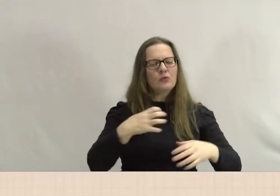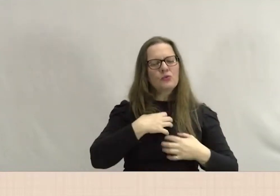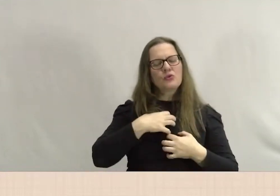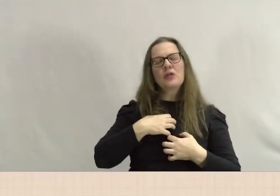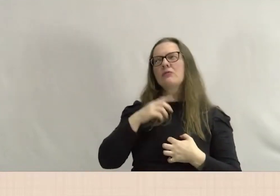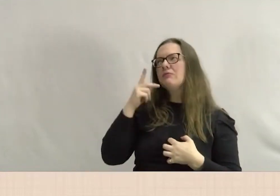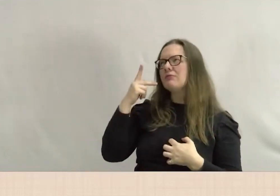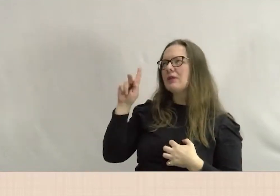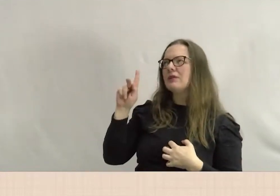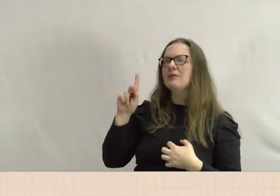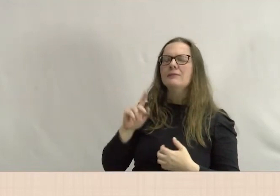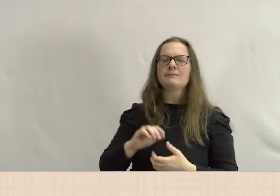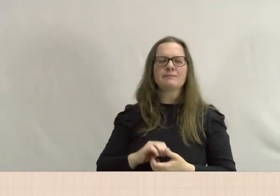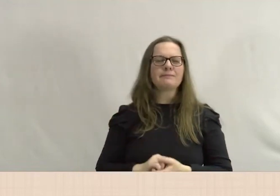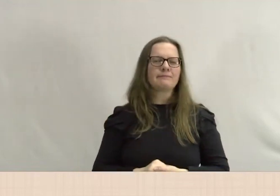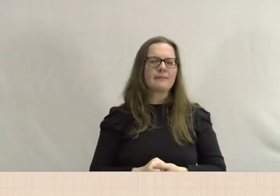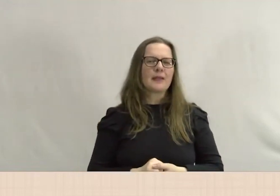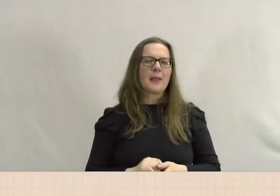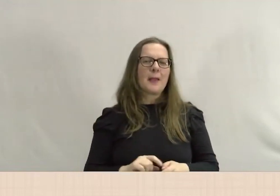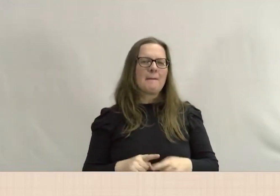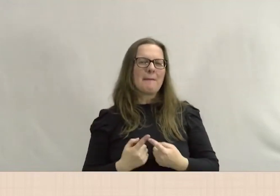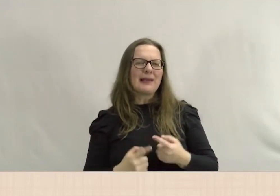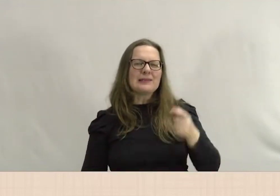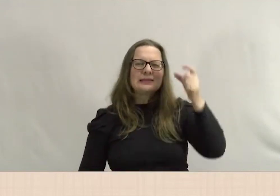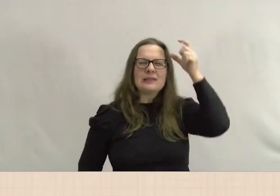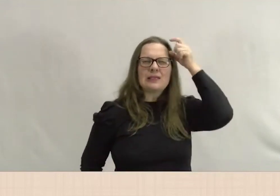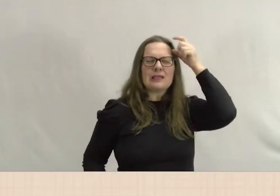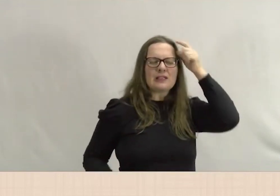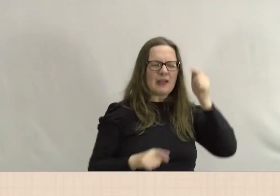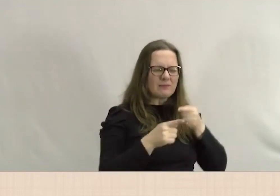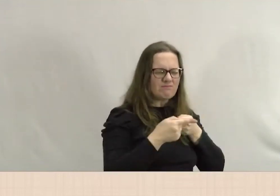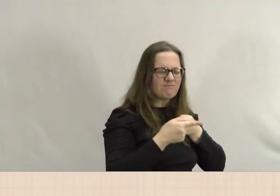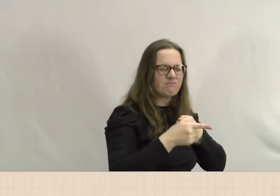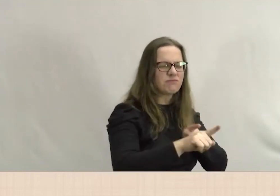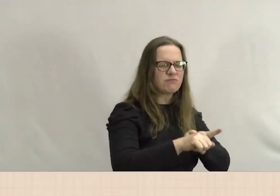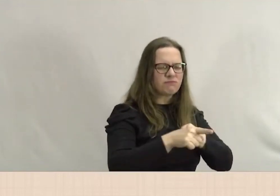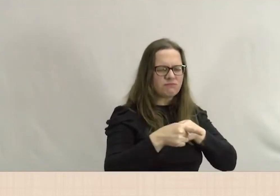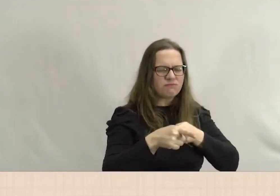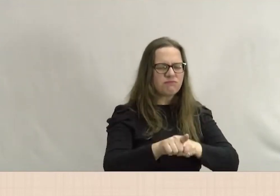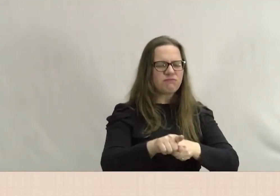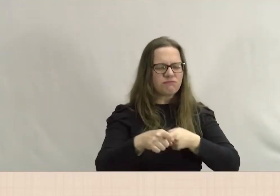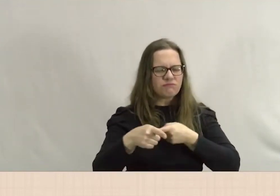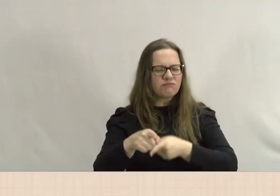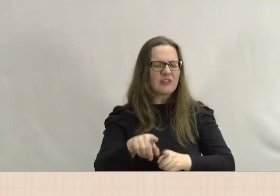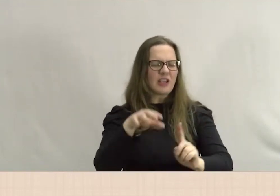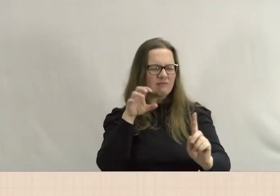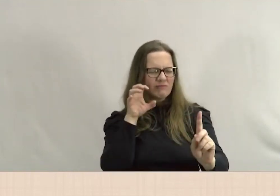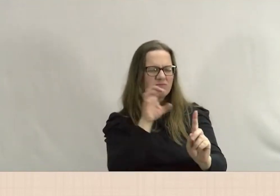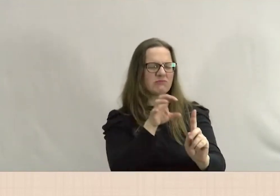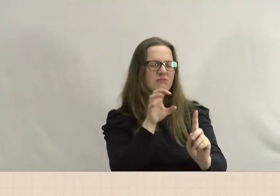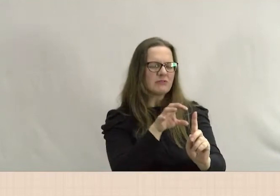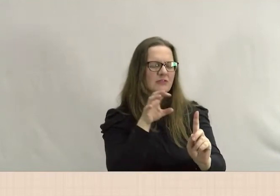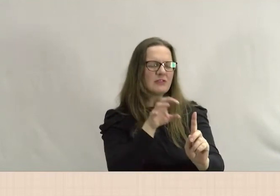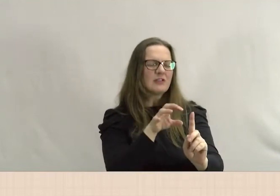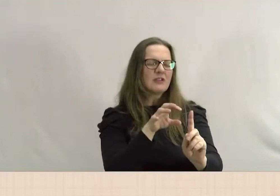Vocês estão me entendendo? Satanás trabalha sutilmente, engana todos nós, até mesmo na vida da